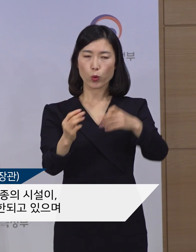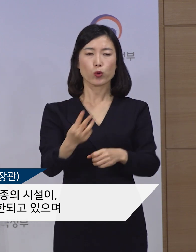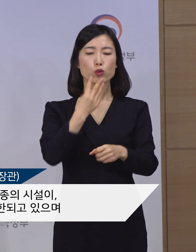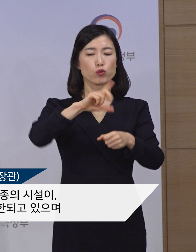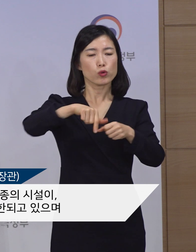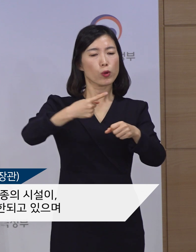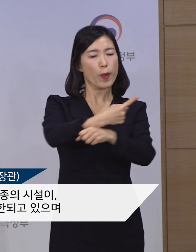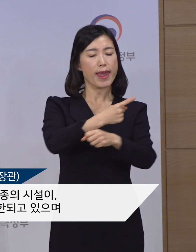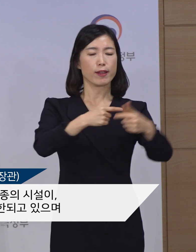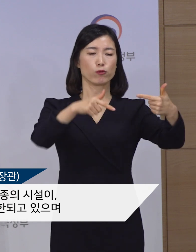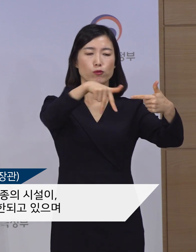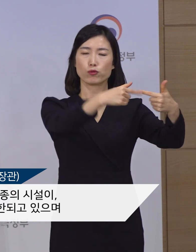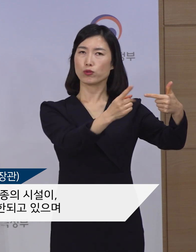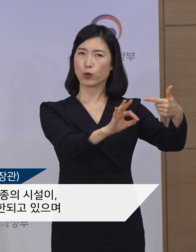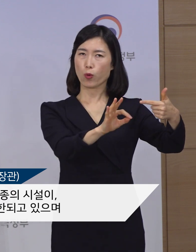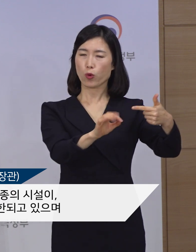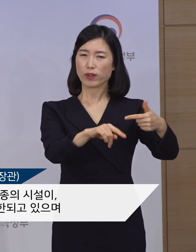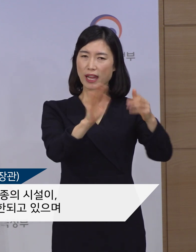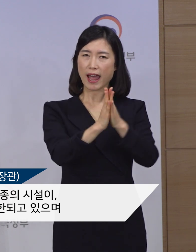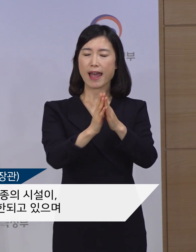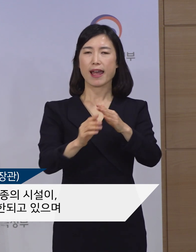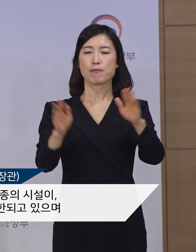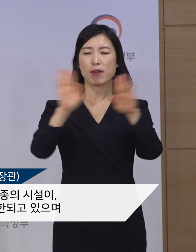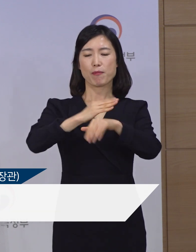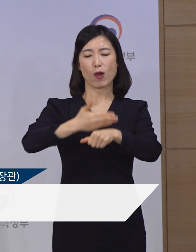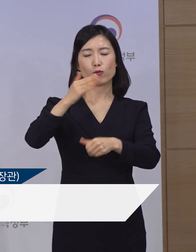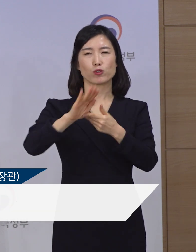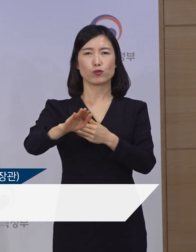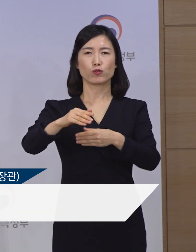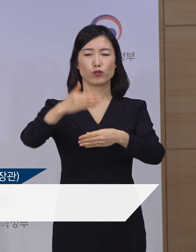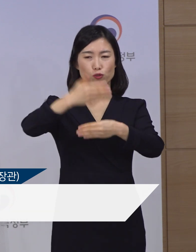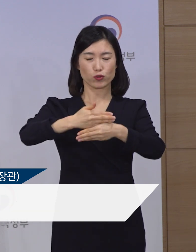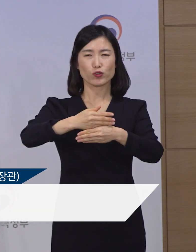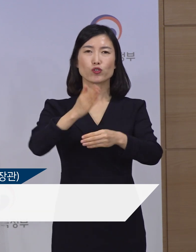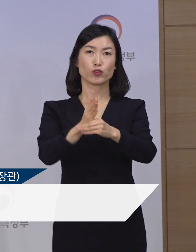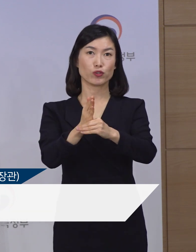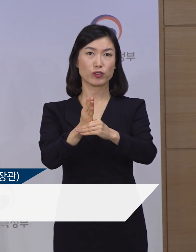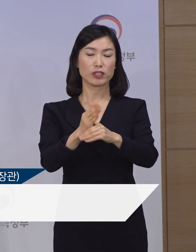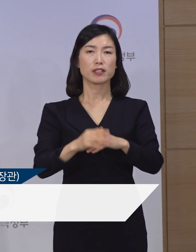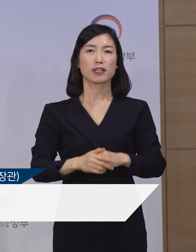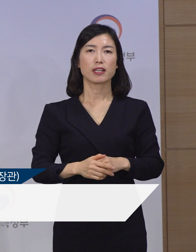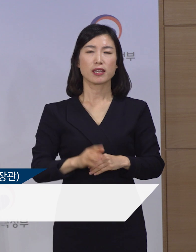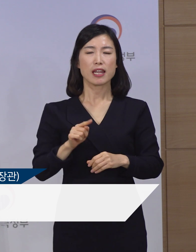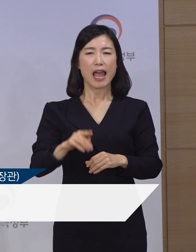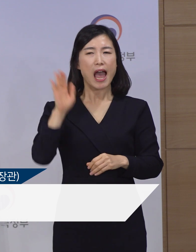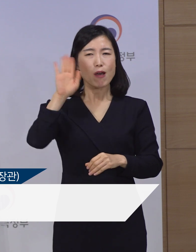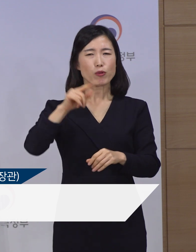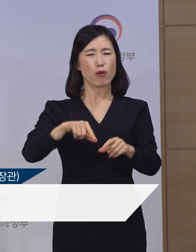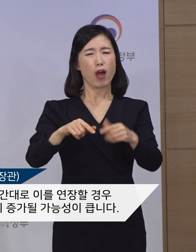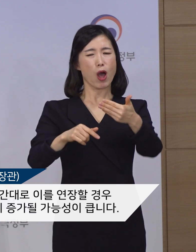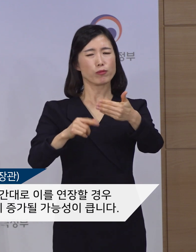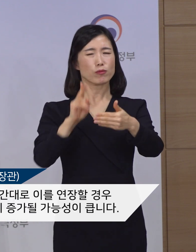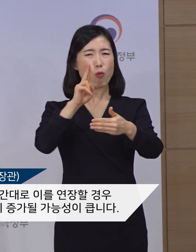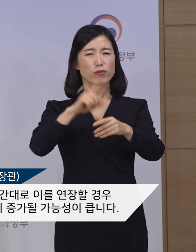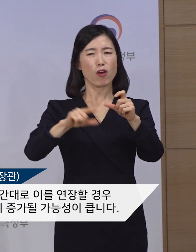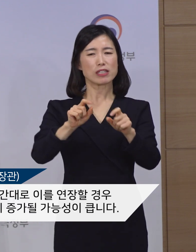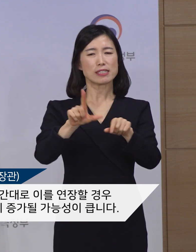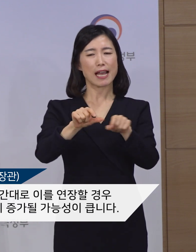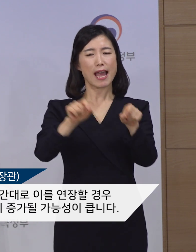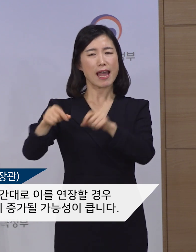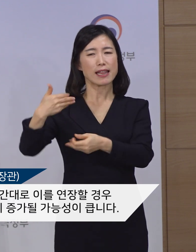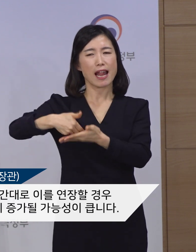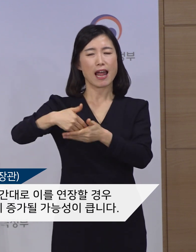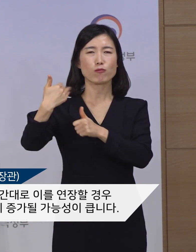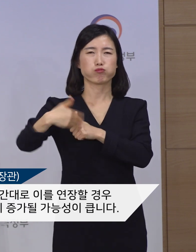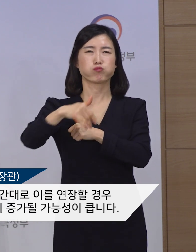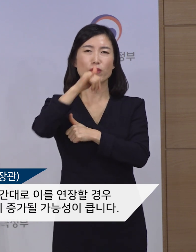시설이 21시 이후 운영이 제한되고 있으며 이를 일부 완화하자는 의견이 있었습니다. 21시 이후는